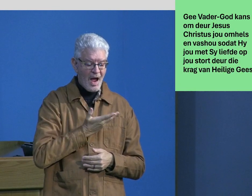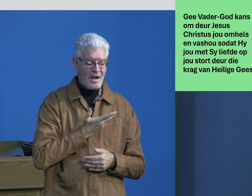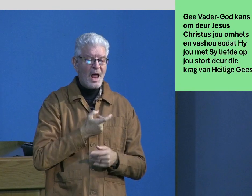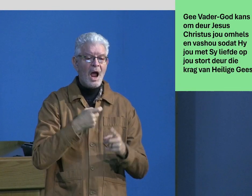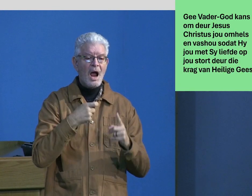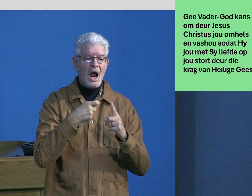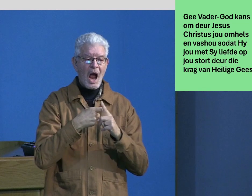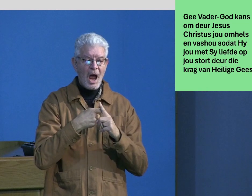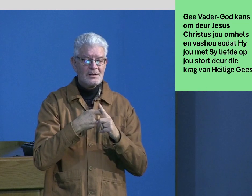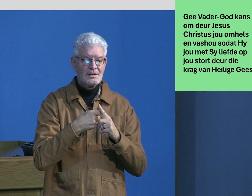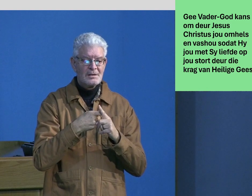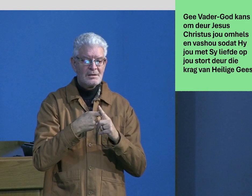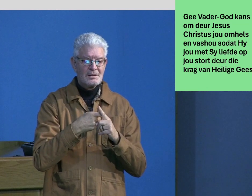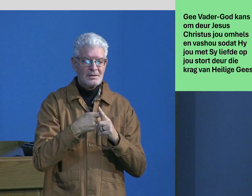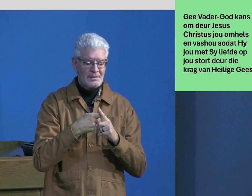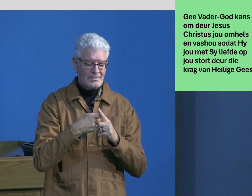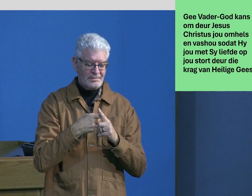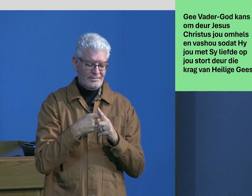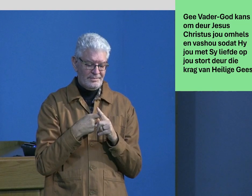Gee vir God die Vader kans